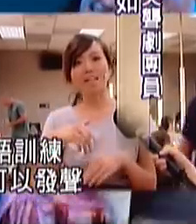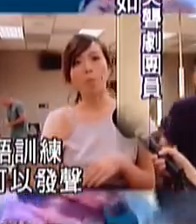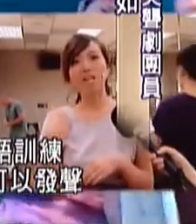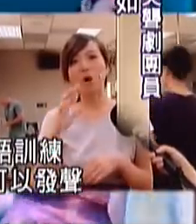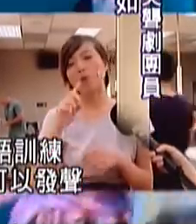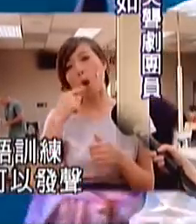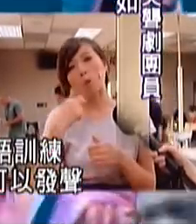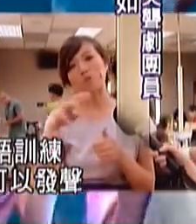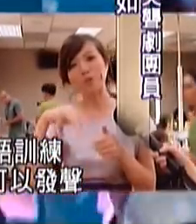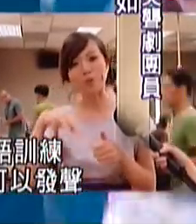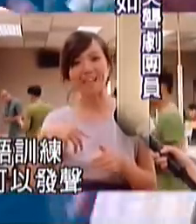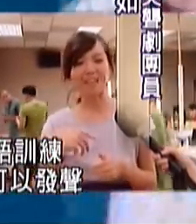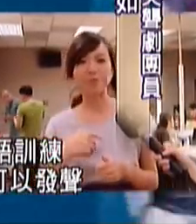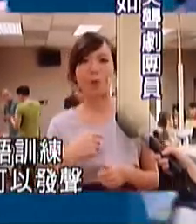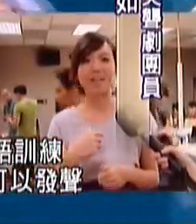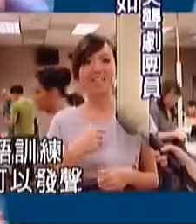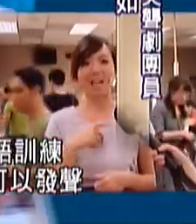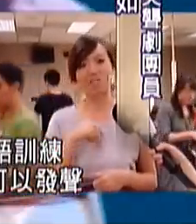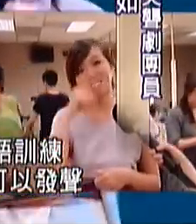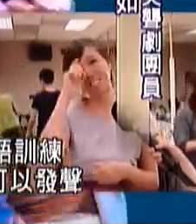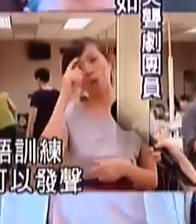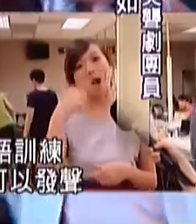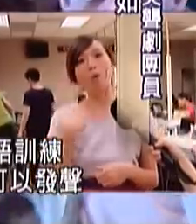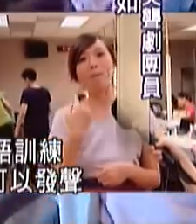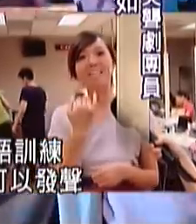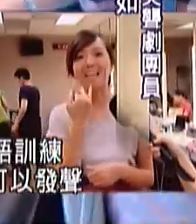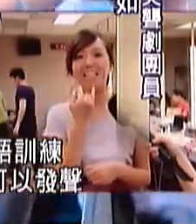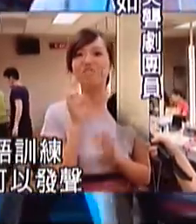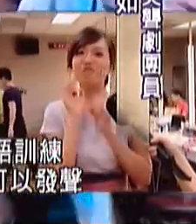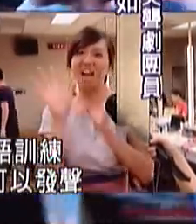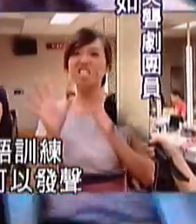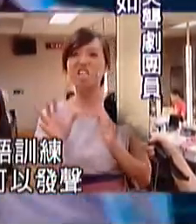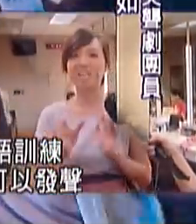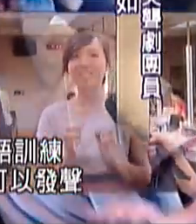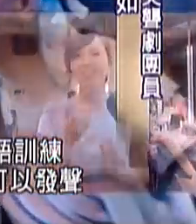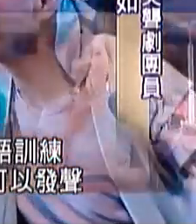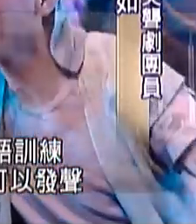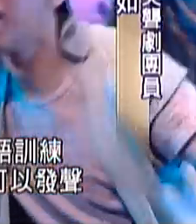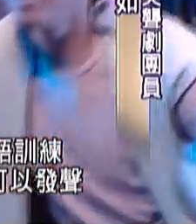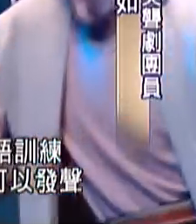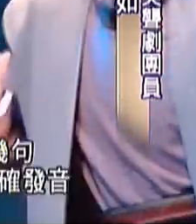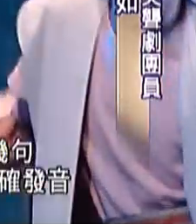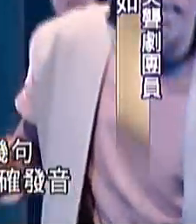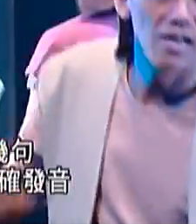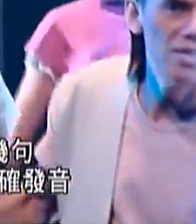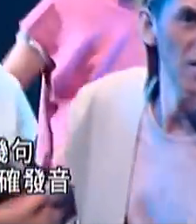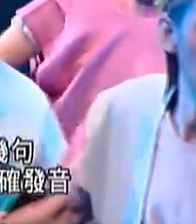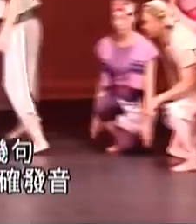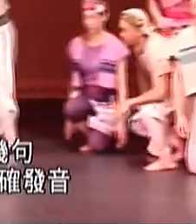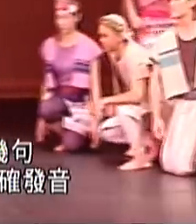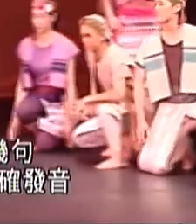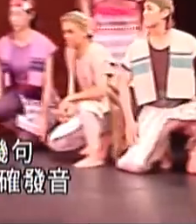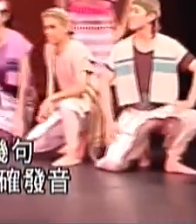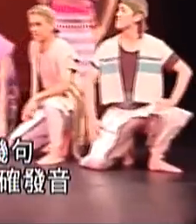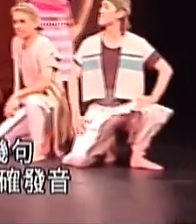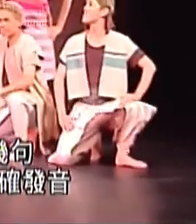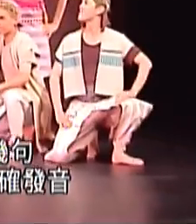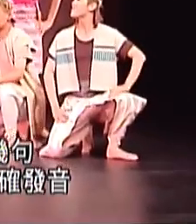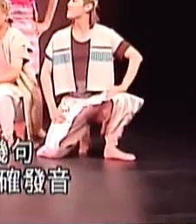我们有口语训练，所以老师希望我们可以发声。 虽然只有短短几句，但要聋人用英文正确发音，